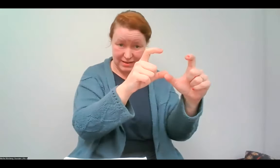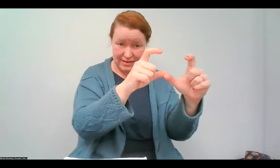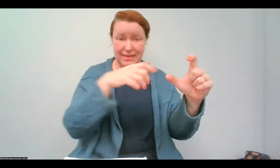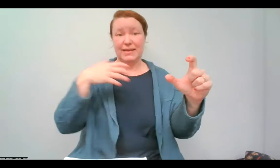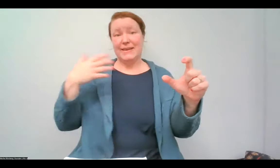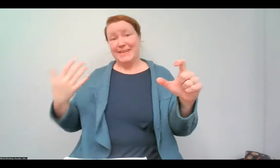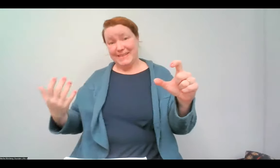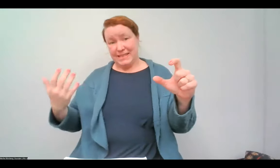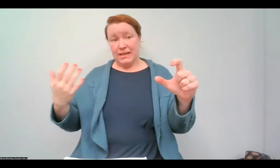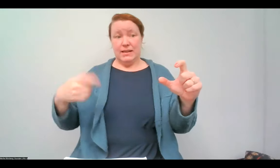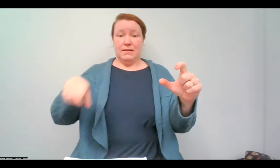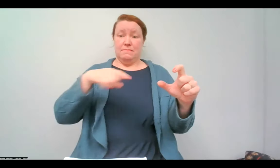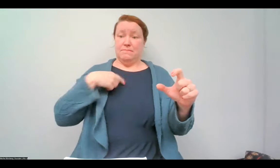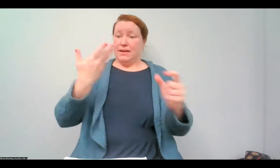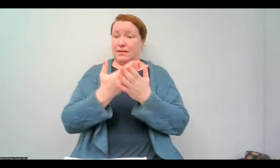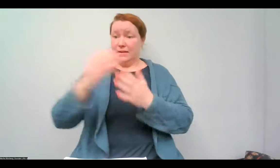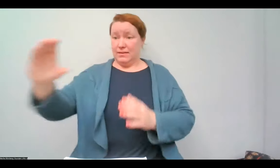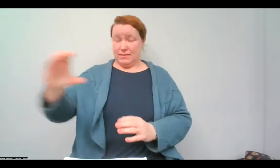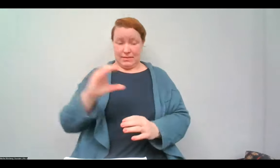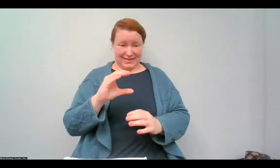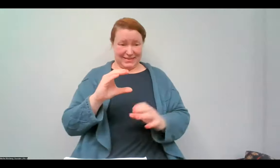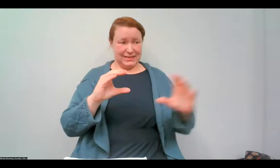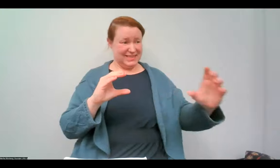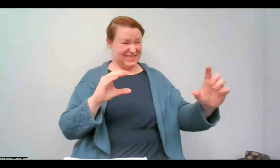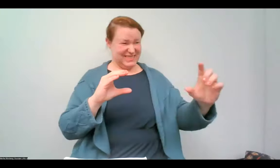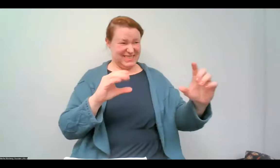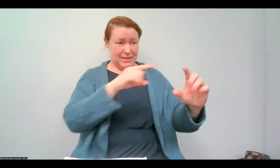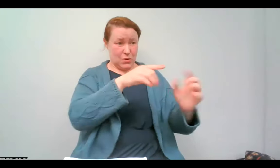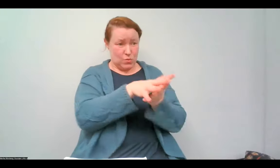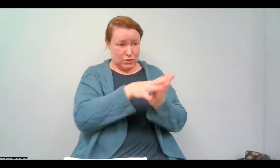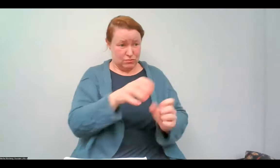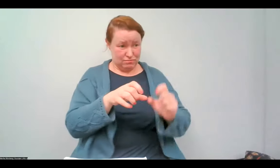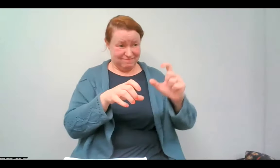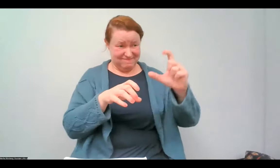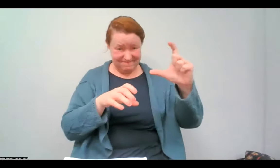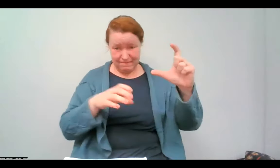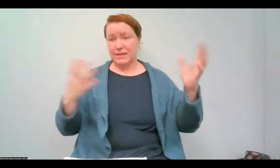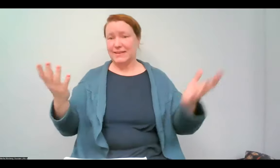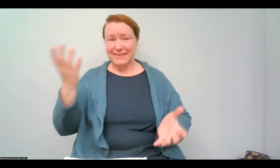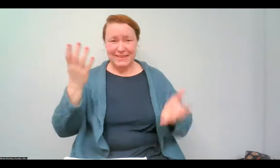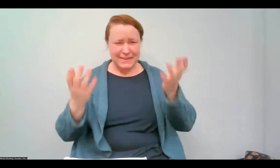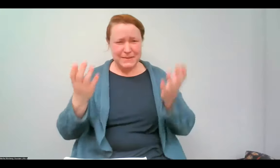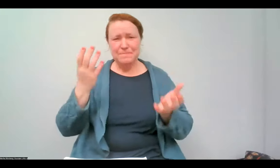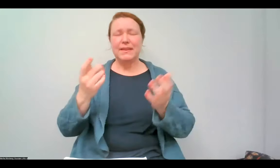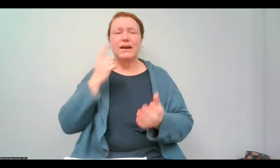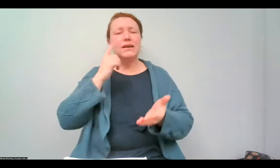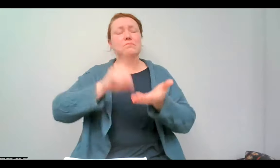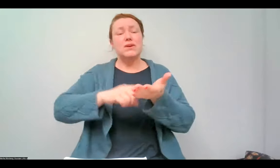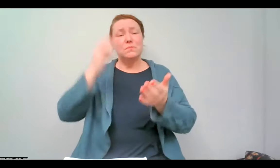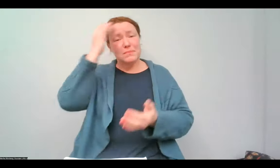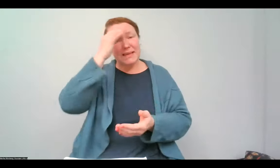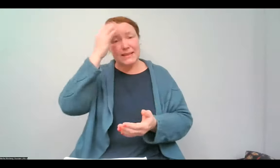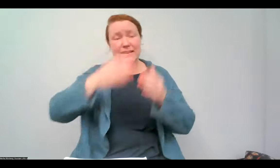se sisältää omat kustannukset ja nekin ovat nousseet. Ja meidän avustus ei tahdo riittää kattamaan